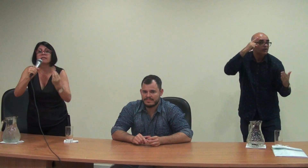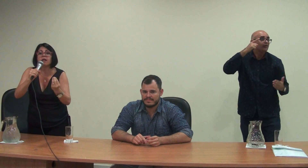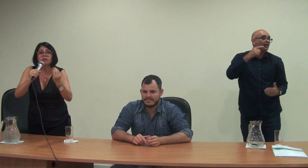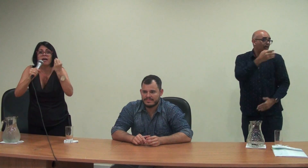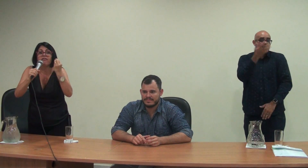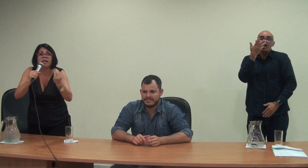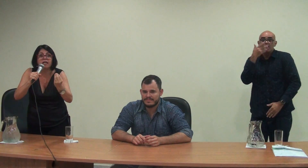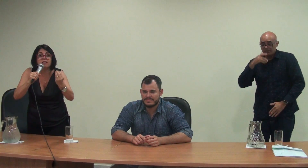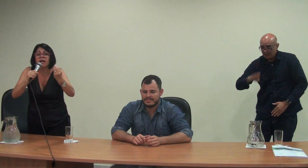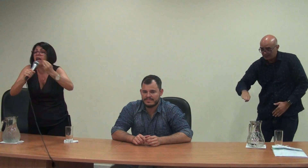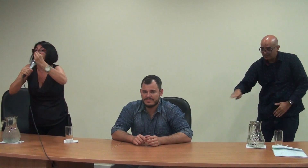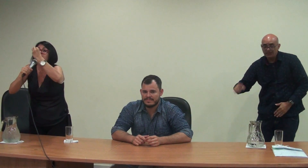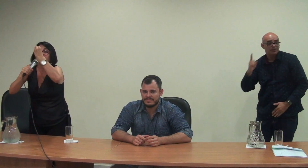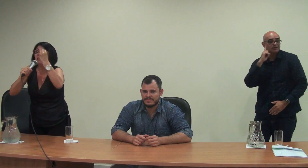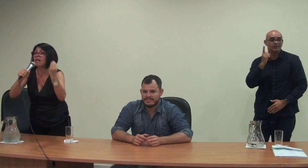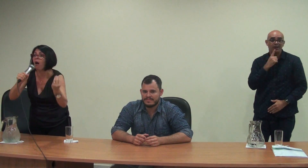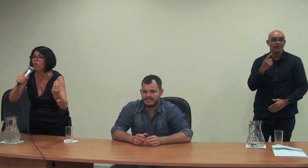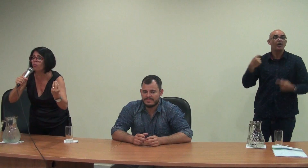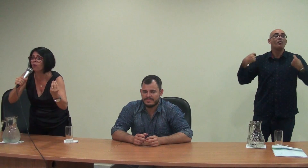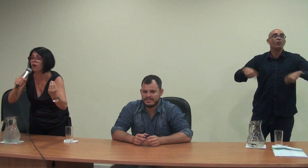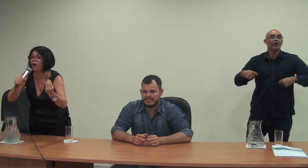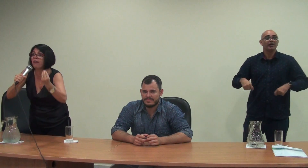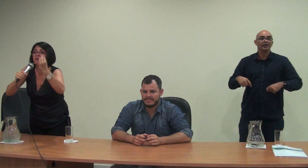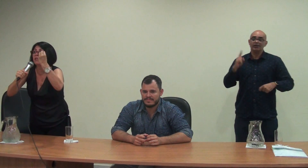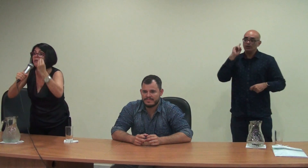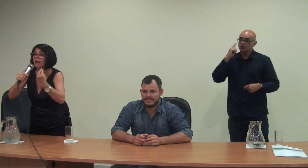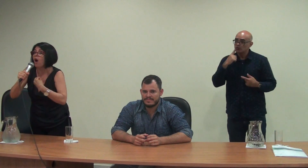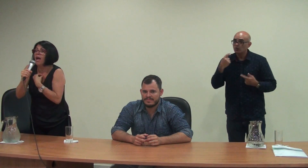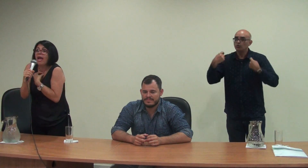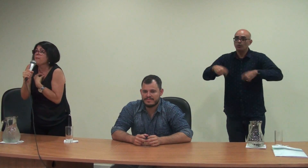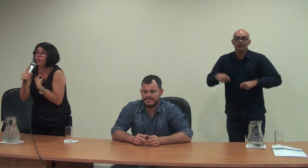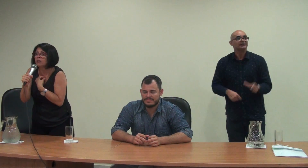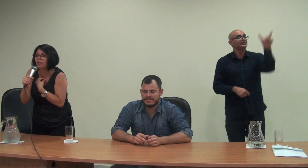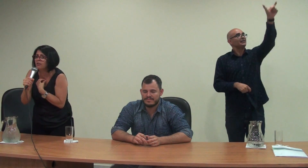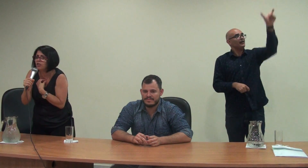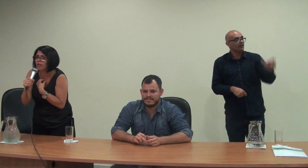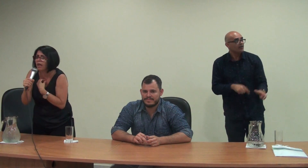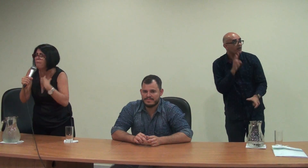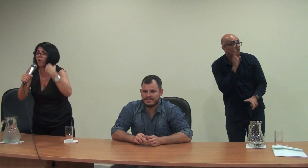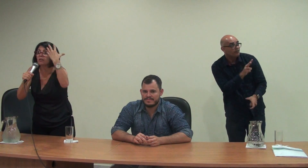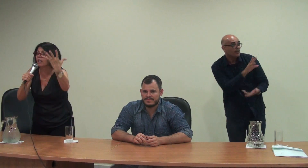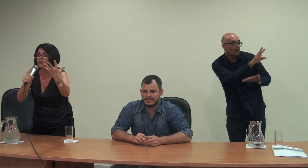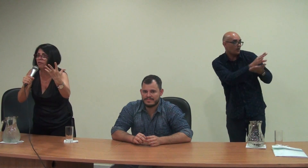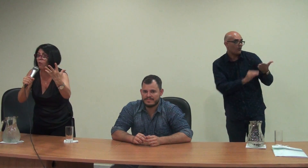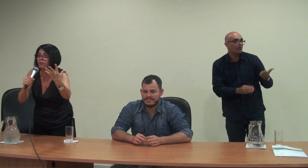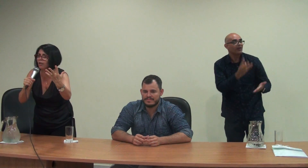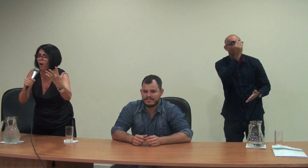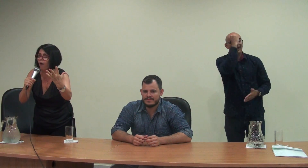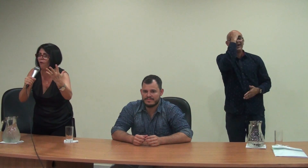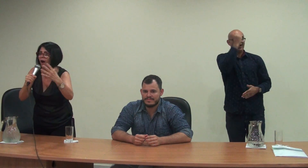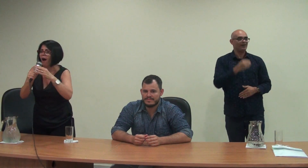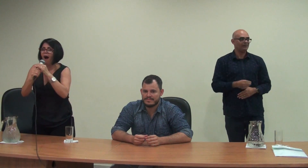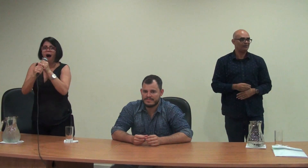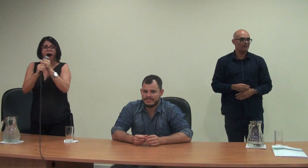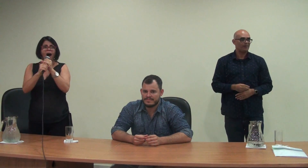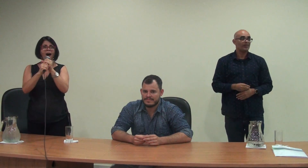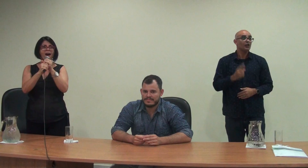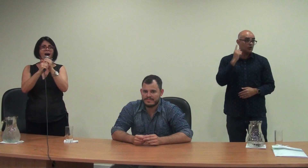A questão da referência é fundamental. É fundamental. É importante ver o outro